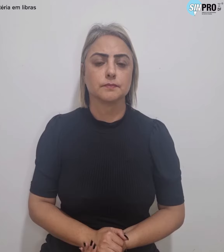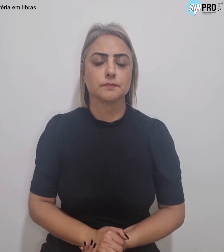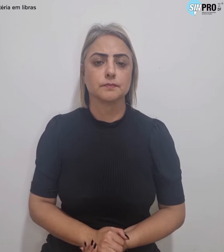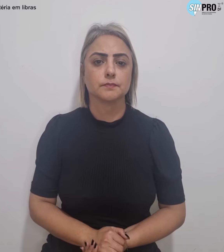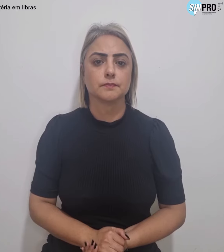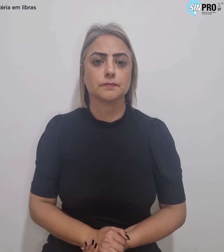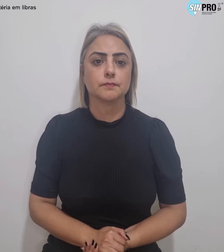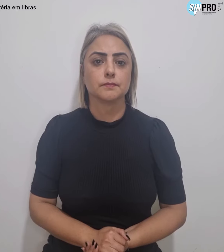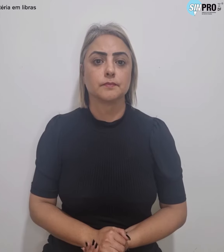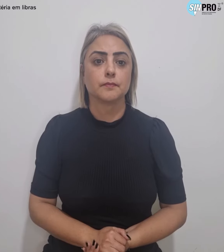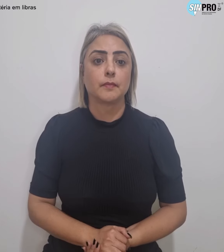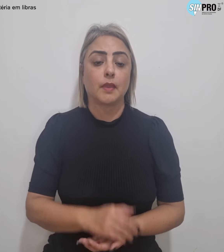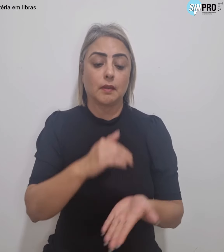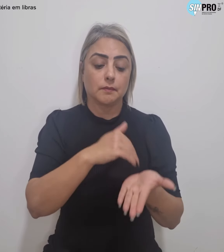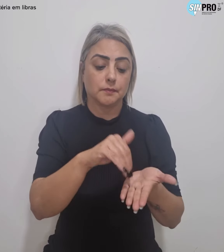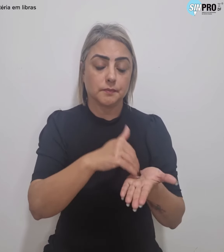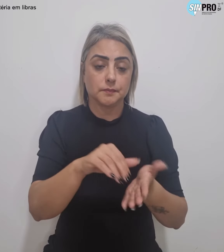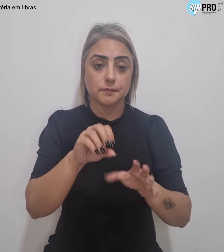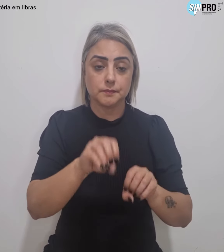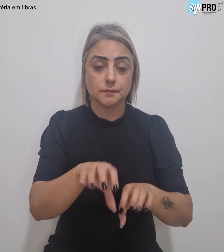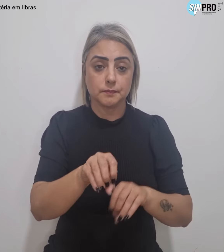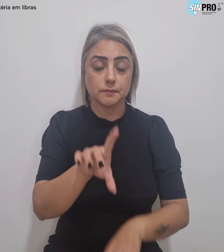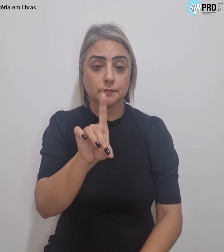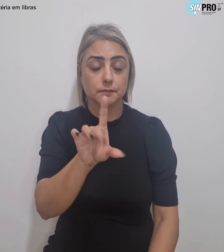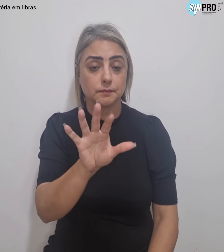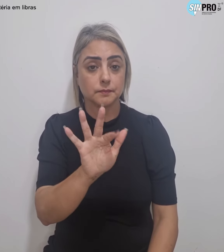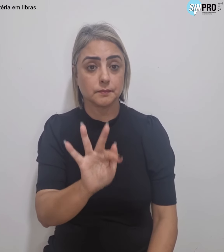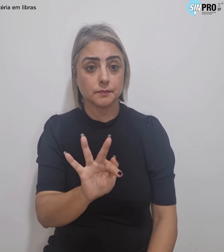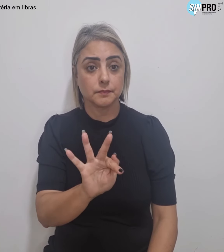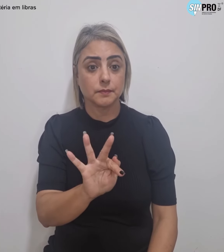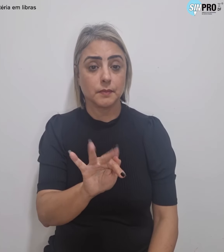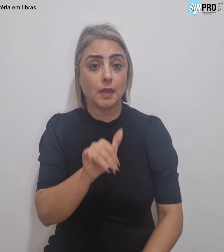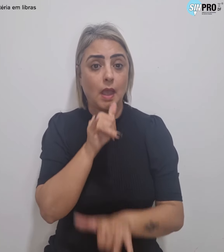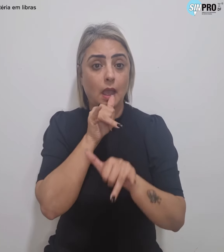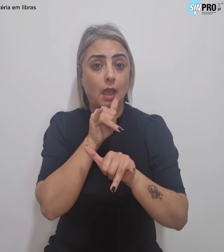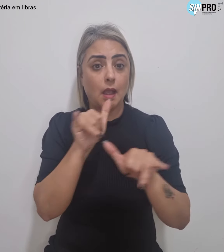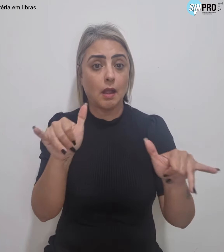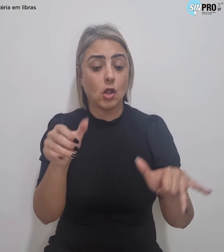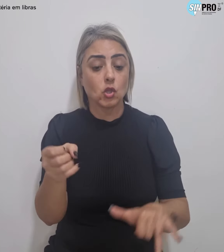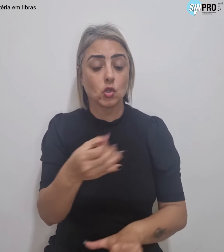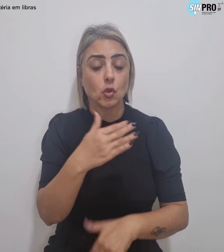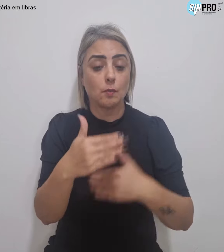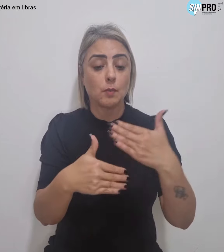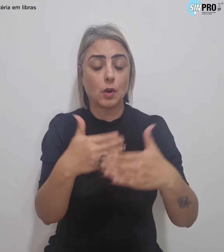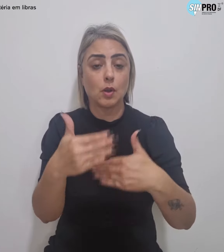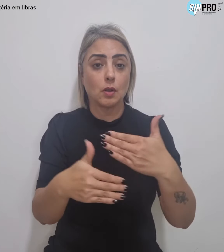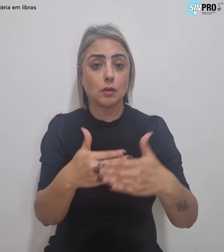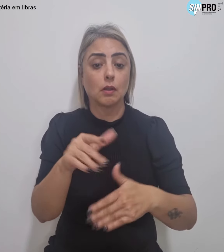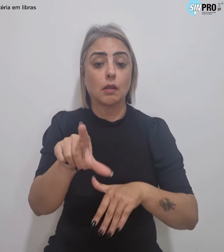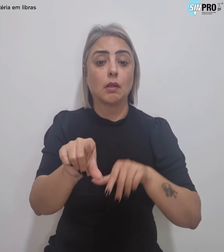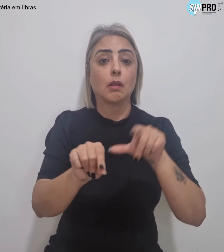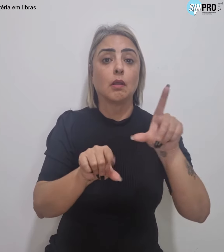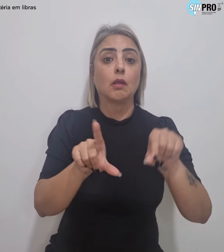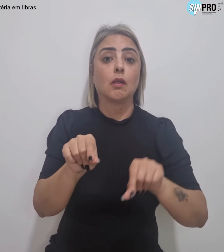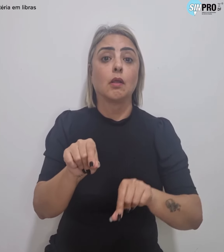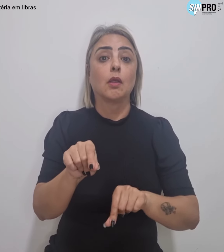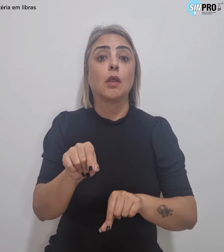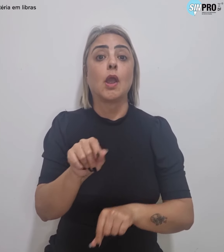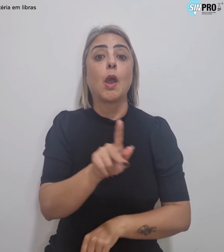Secretaria de Educação do Distrito Federal anuncia novo processo para seleção de professor substituto.